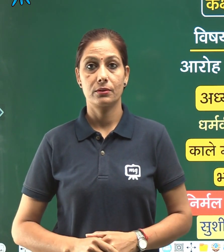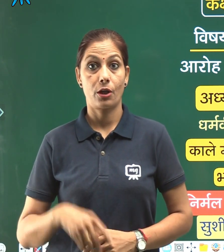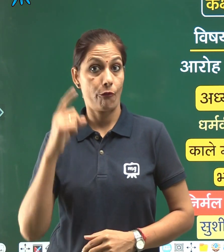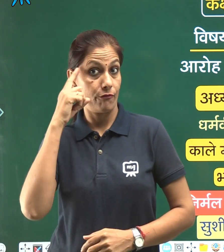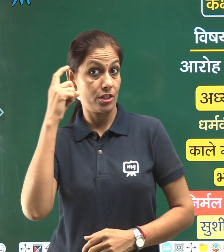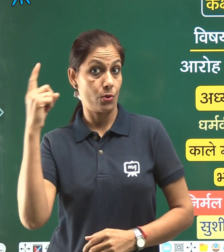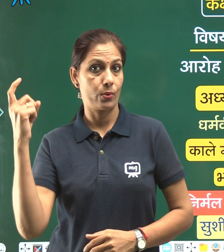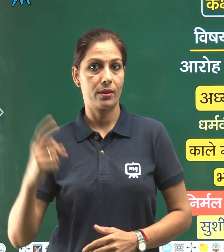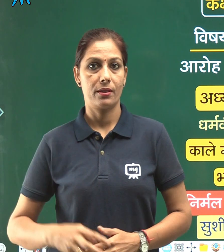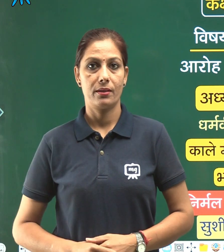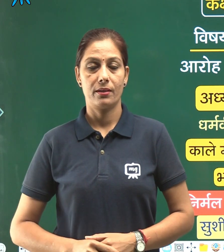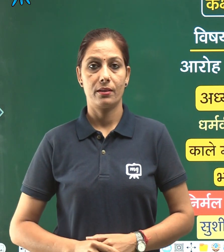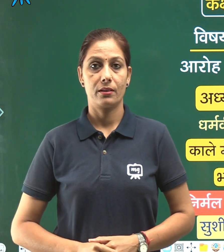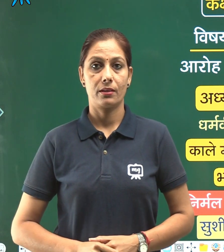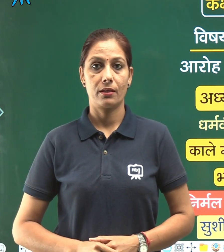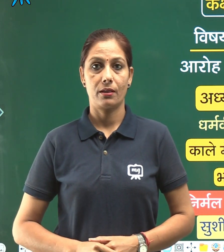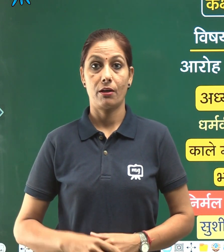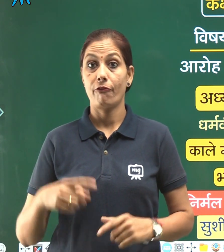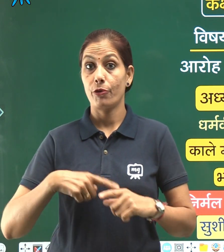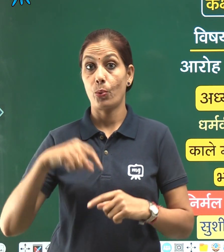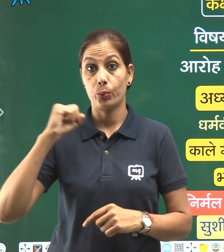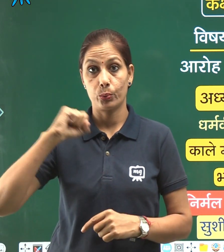विचारों के विरोध को देखा।